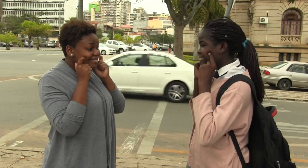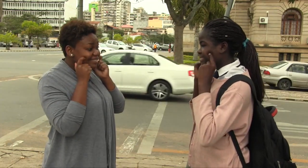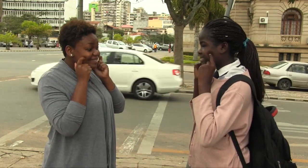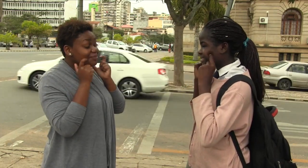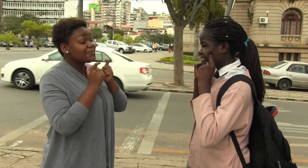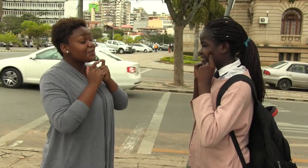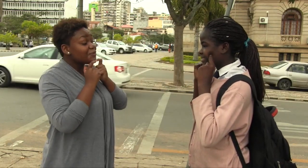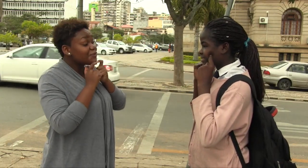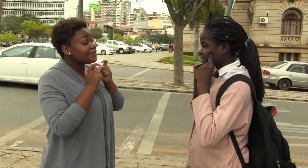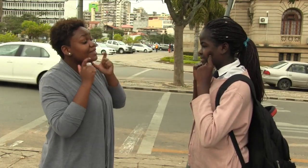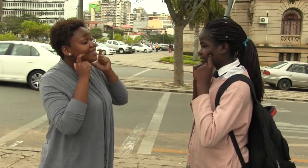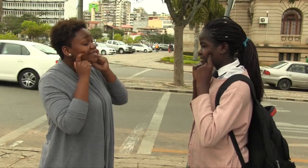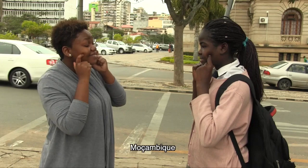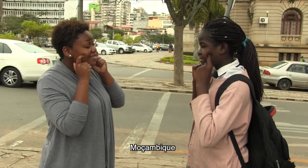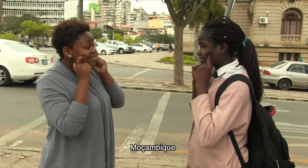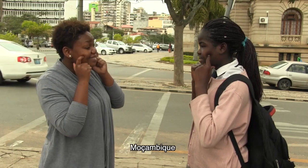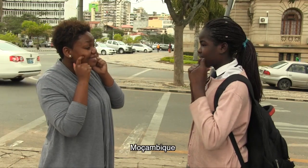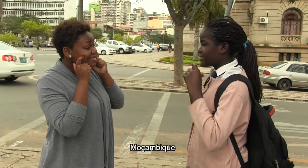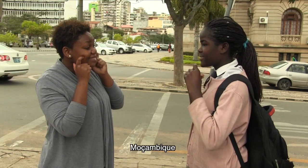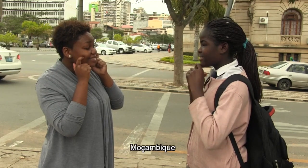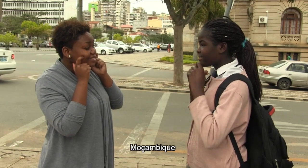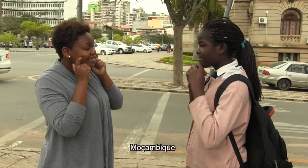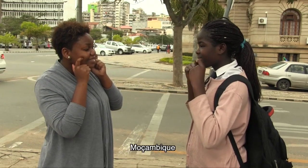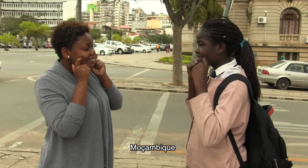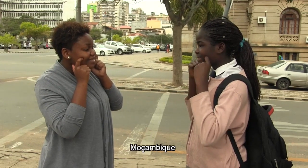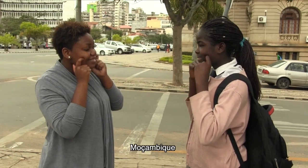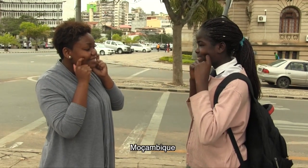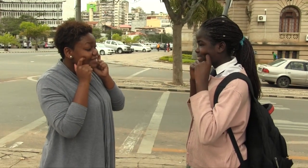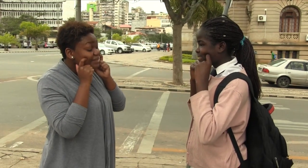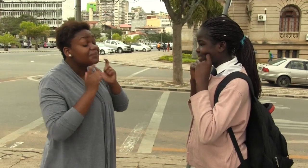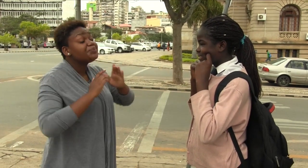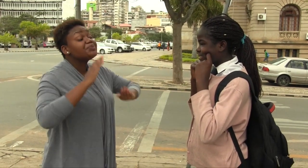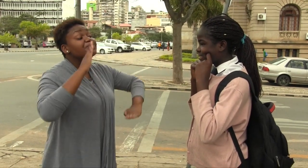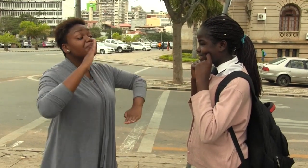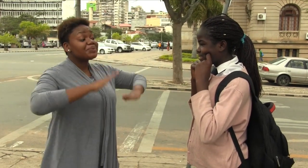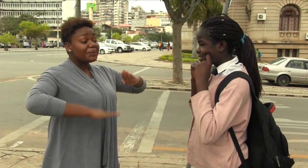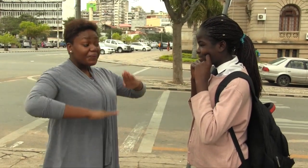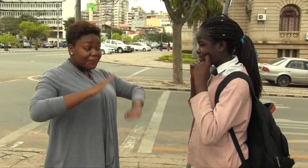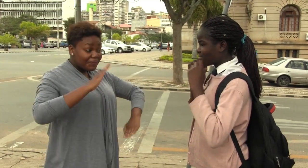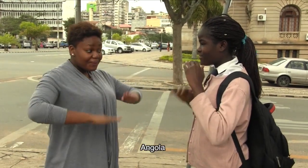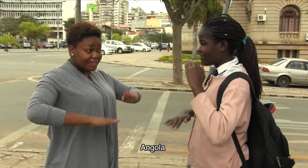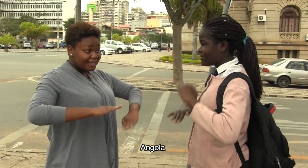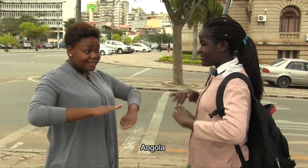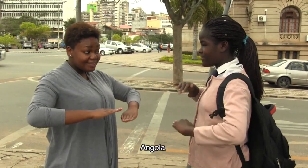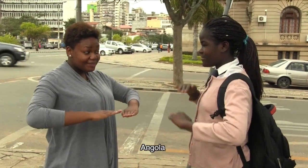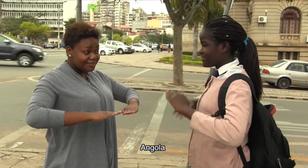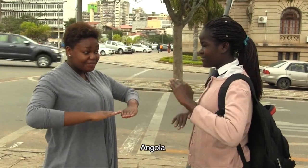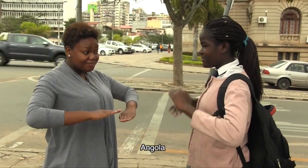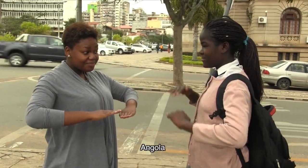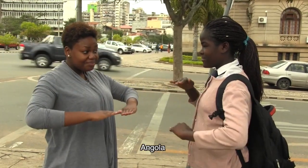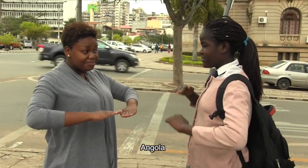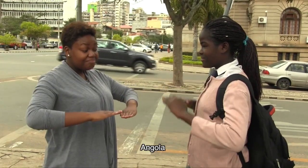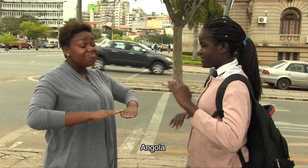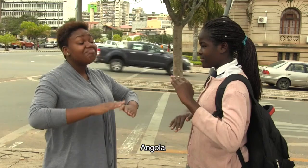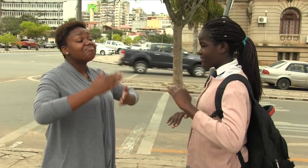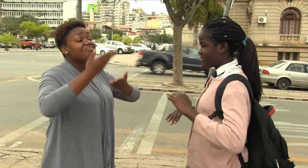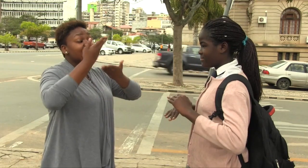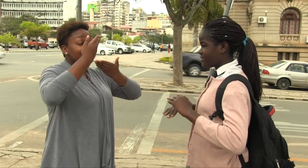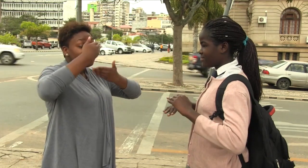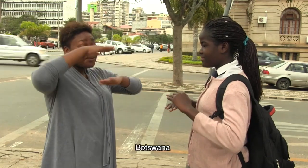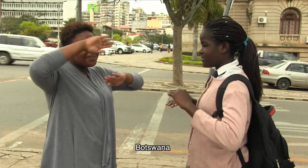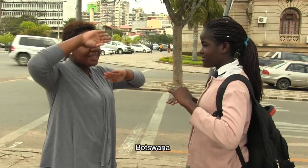Moçambique. Moçambique. Angola,